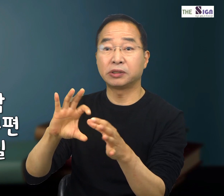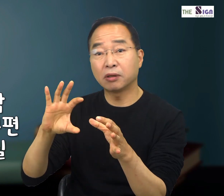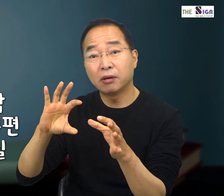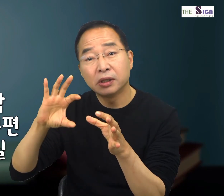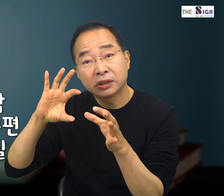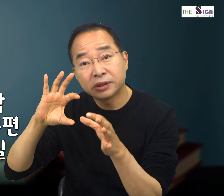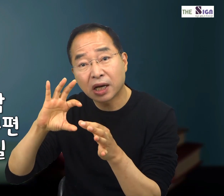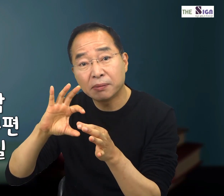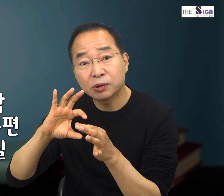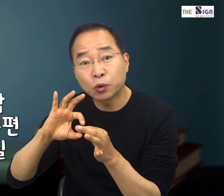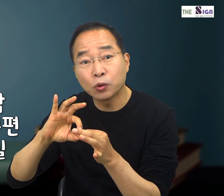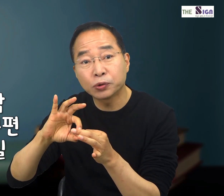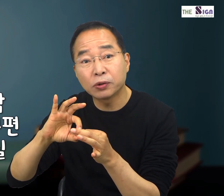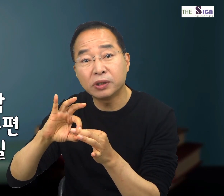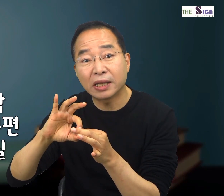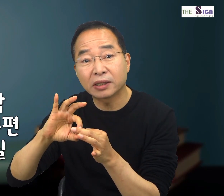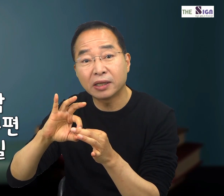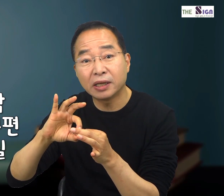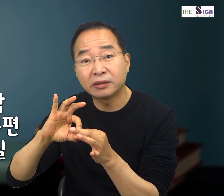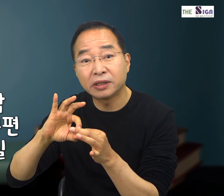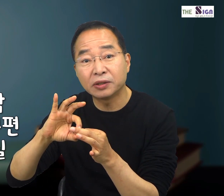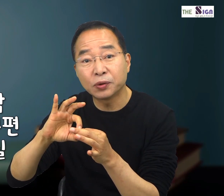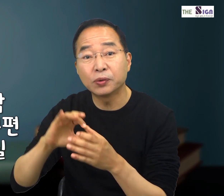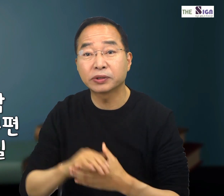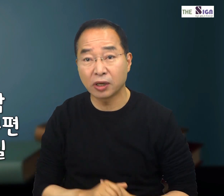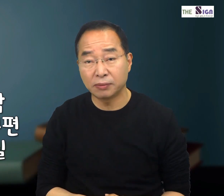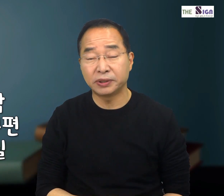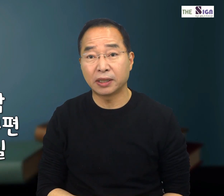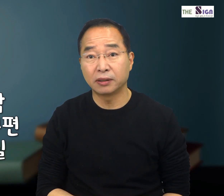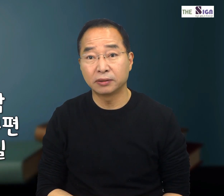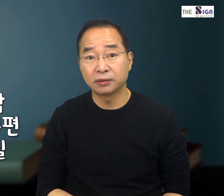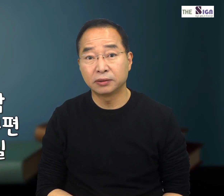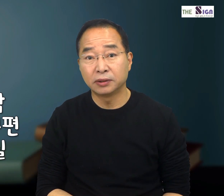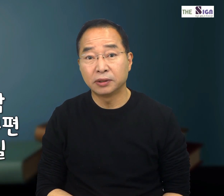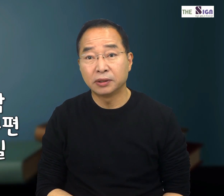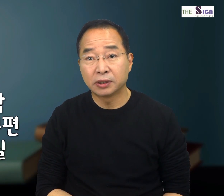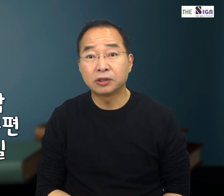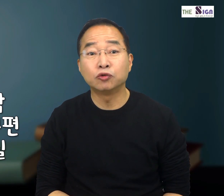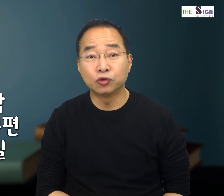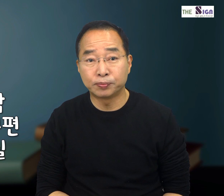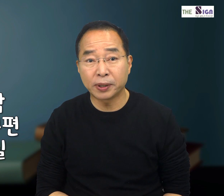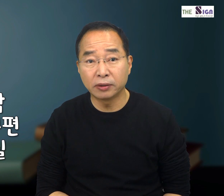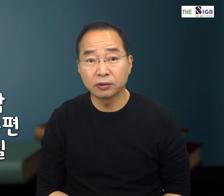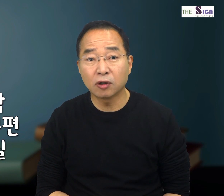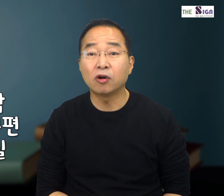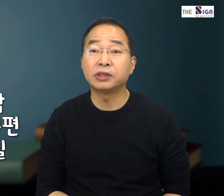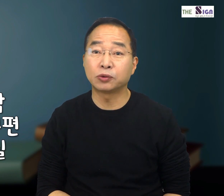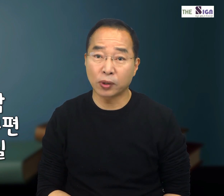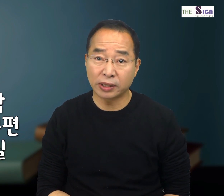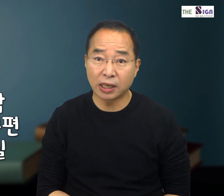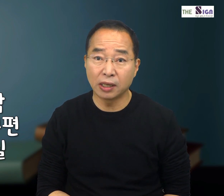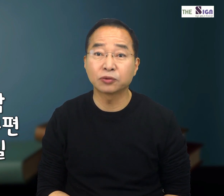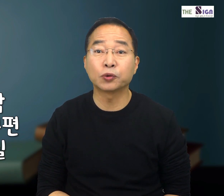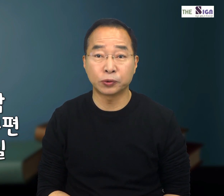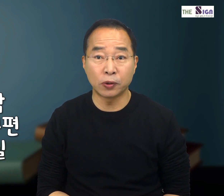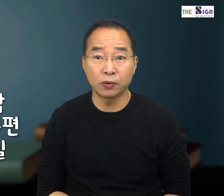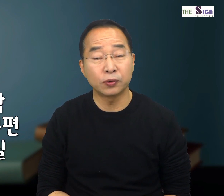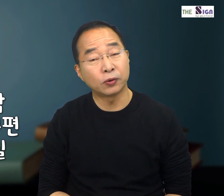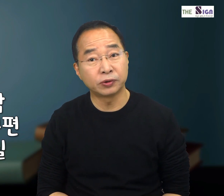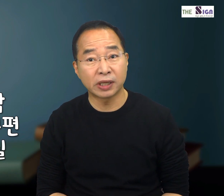그래서 그 사람의 소속을 나타낼 때도 사용합니다. 그래서 누구 편, 어디에 속하다, 소속, 이것도